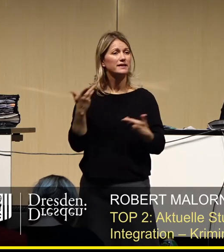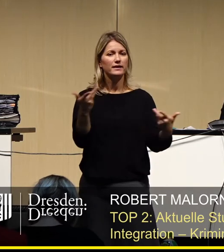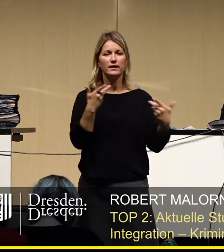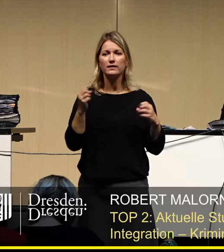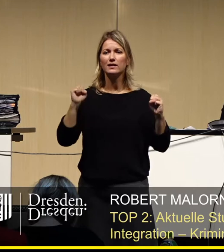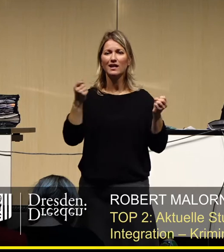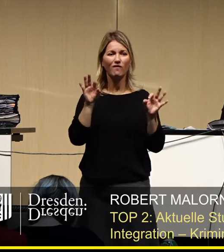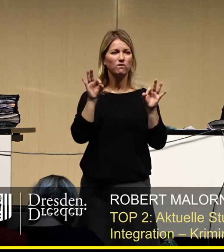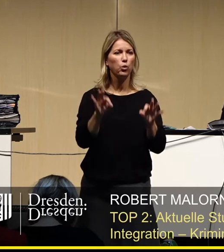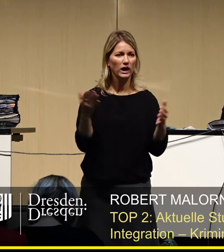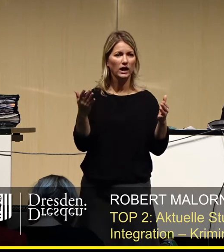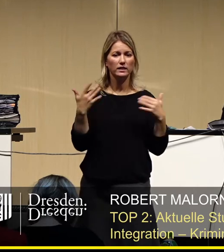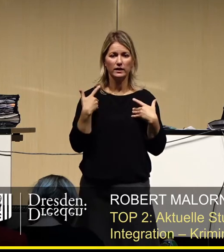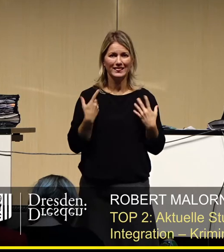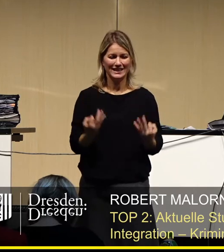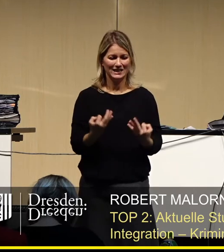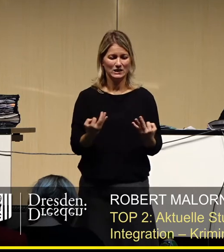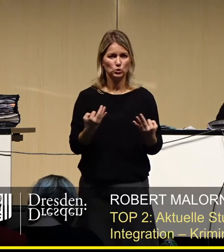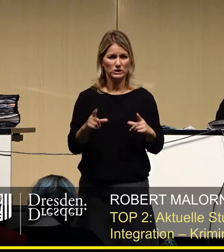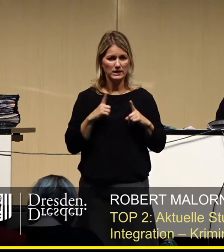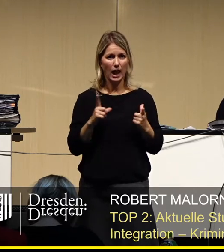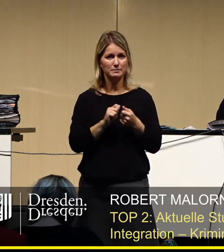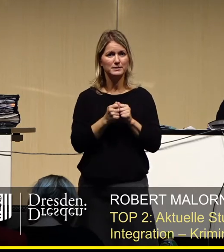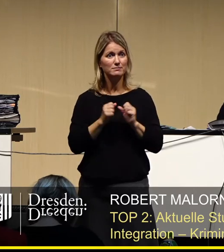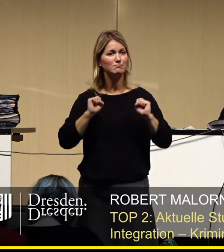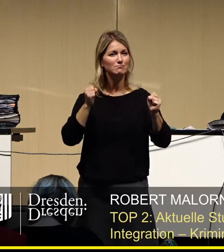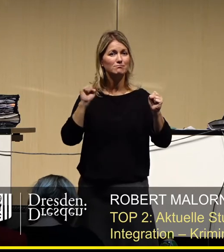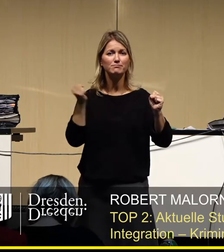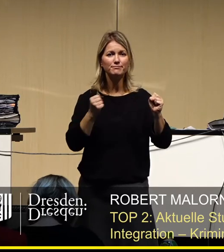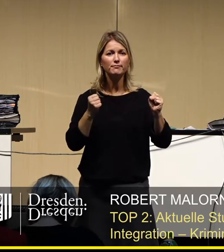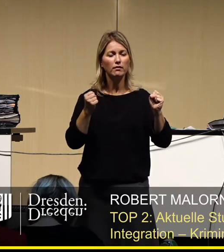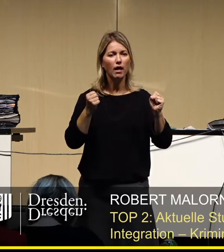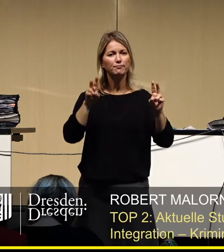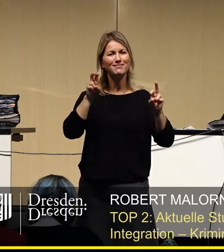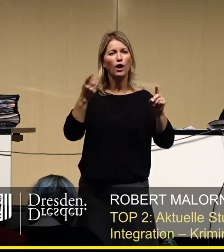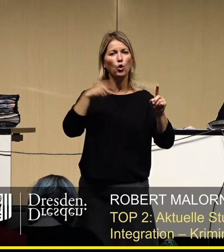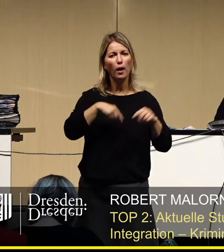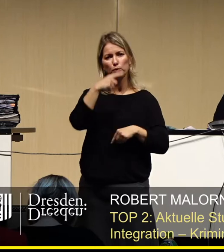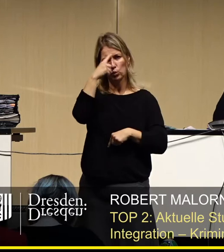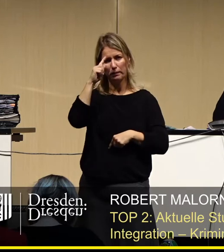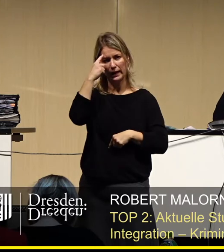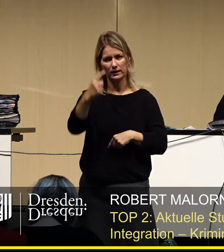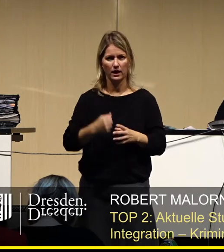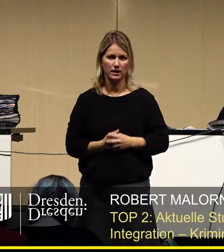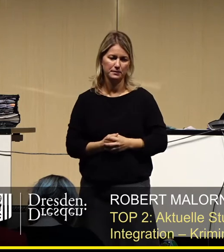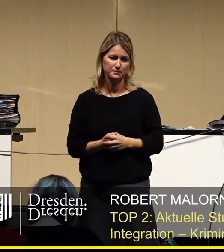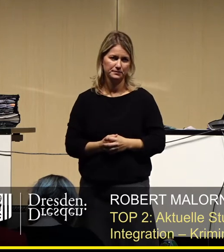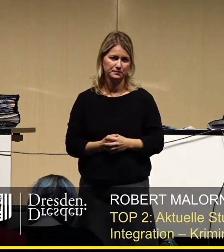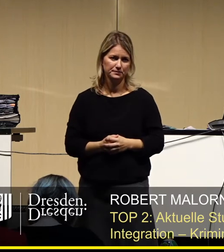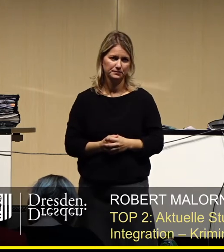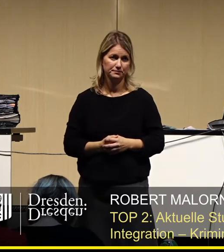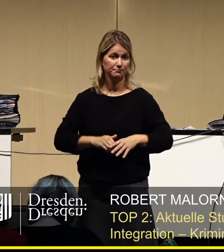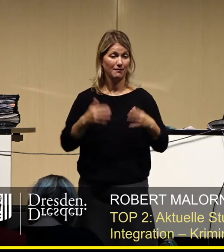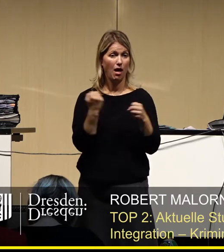Energie, wer nichts zu tun hat, wer sich selbst nicht verwirklichen kann, kommt auf dumme Gedanken und blöde Ideen. Die Hürden